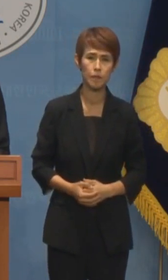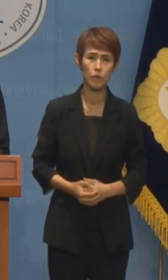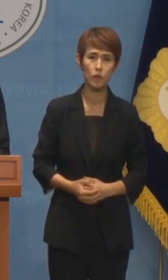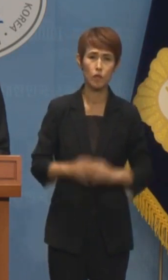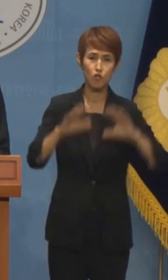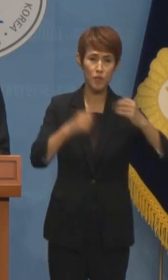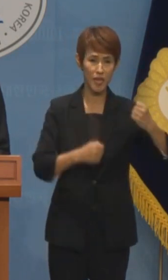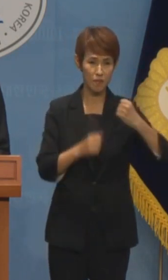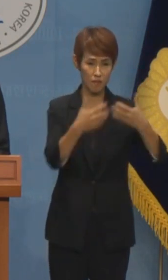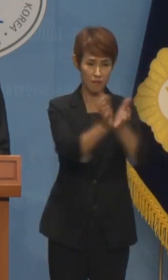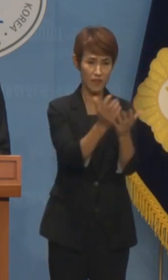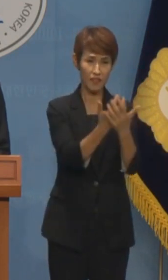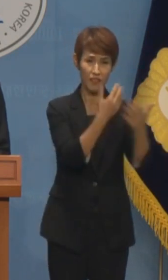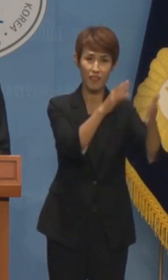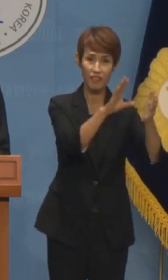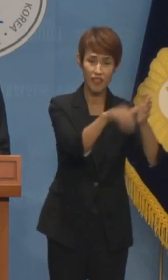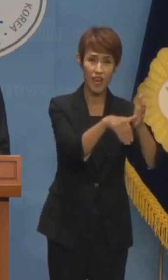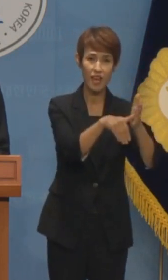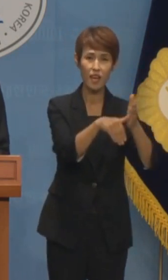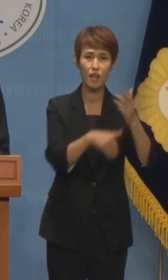국민의힘 전당대회에서